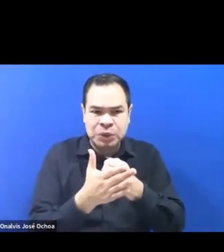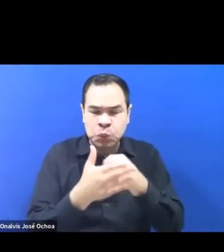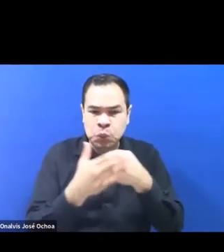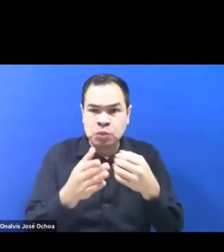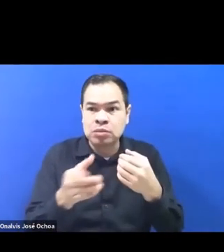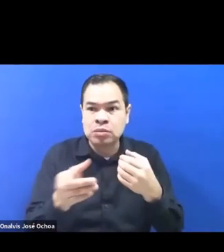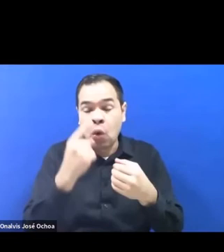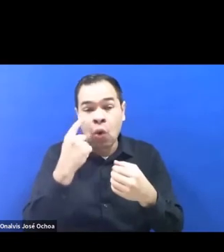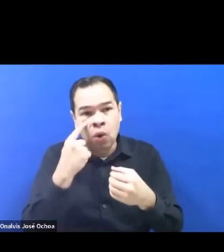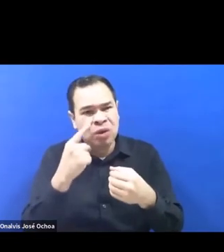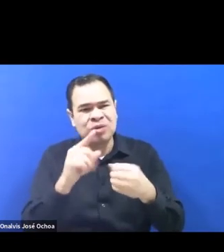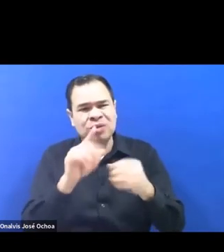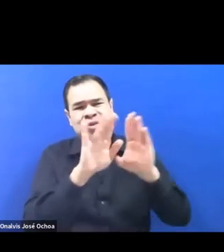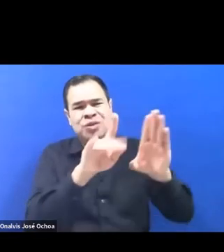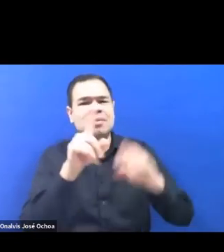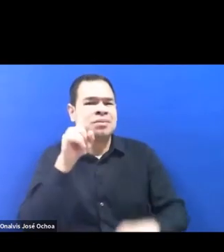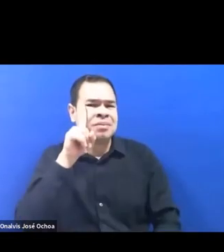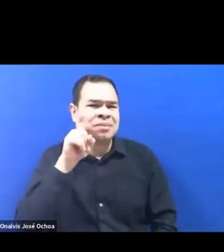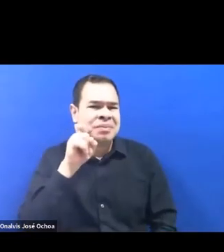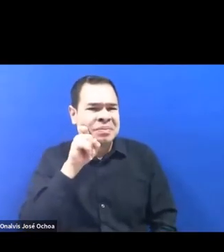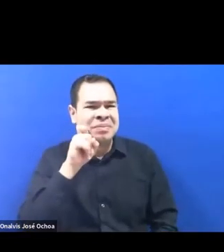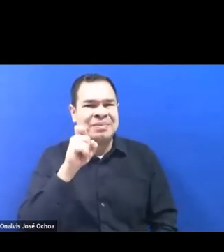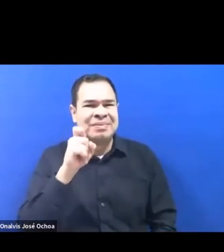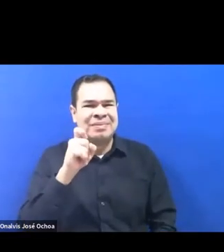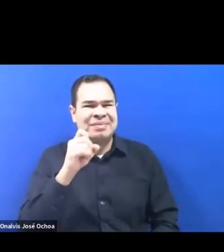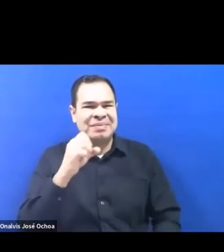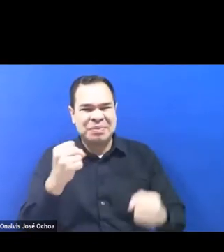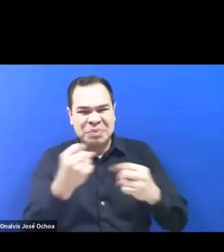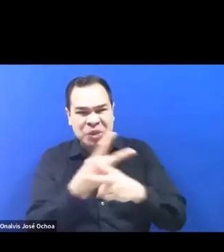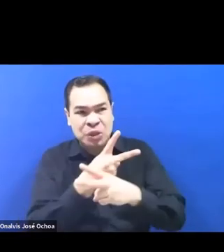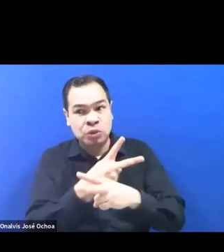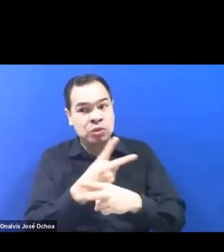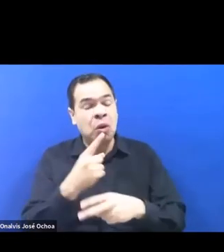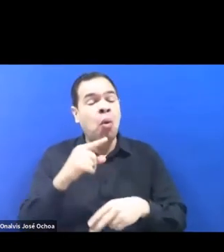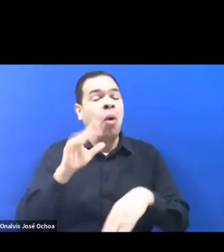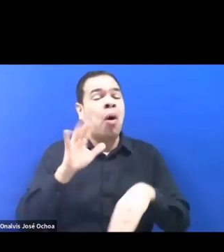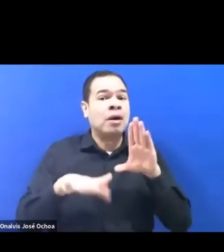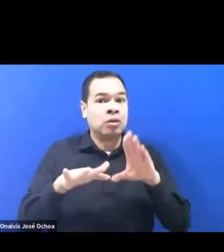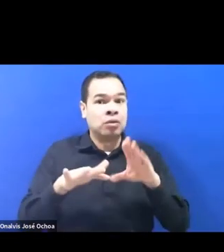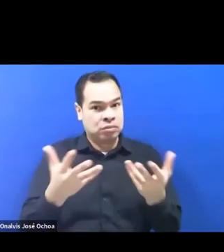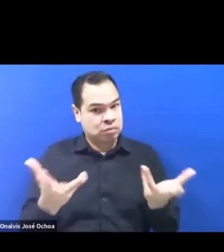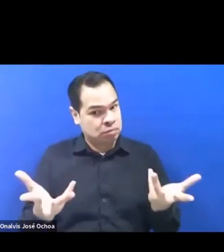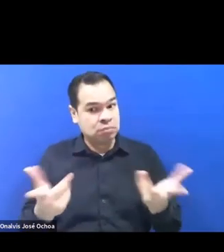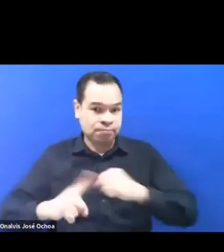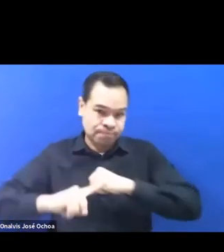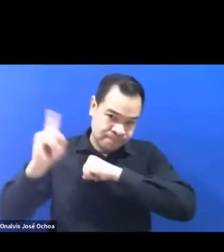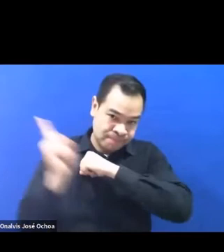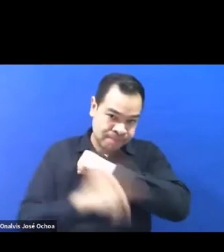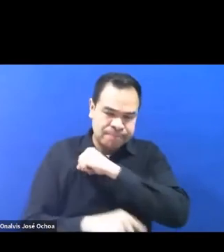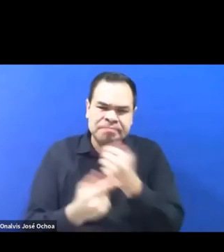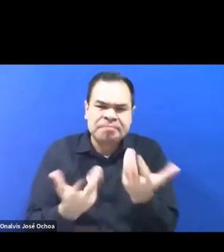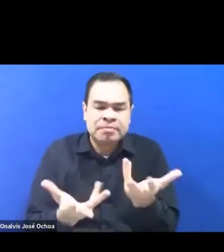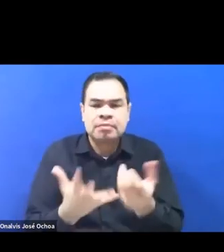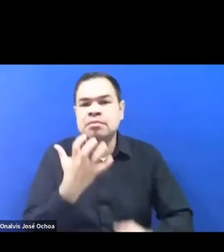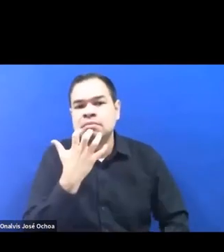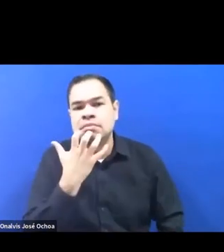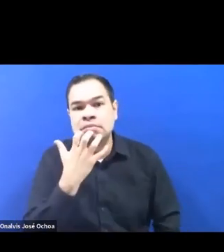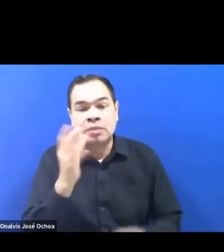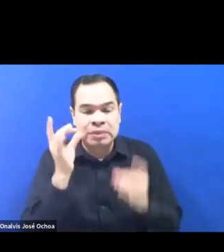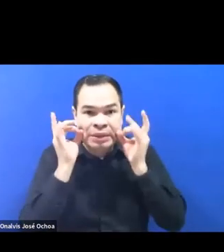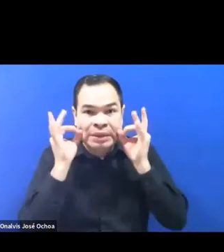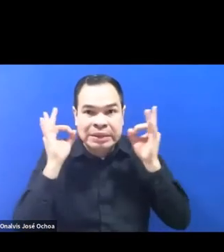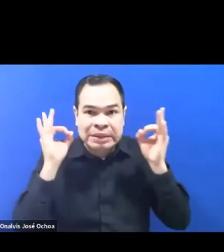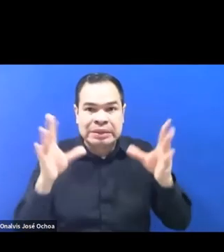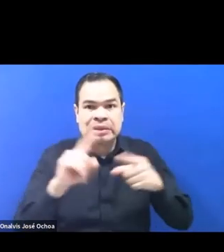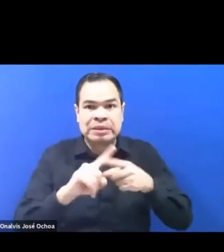de violencia sexual que no excluye a los casos de violencia sexual contra las mujeres usando criterios como la gravedad o